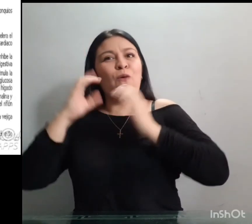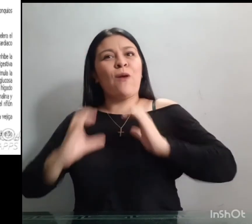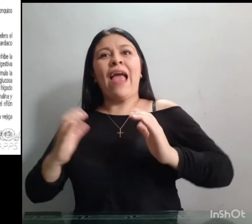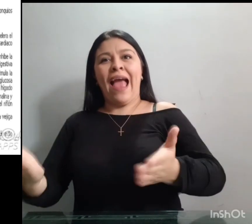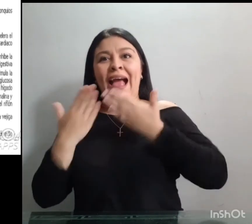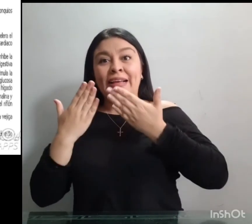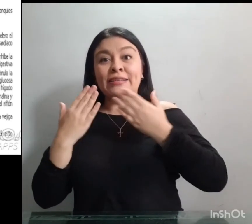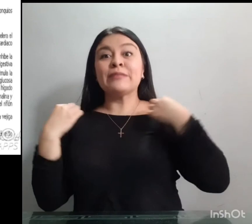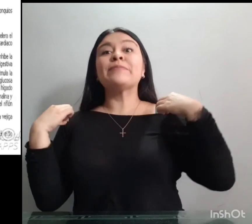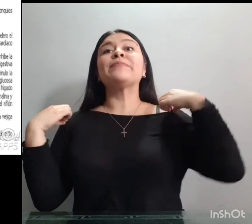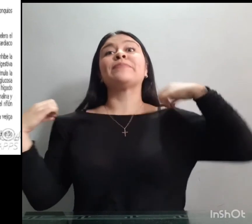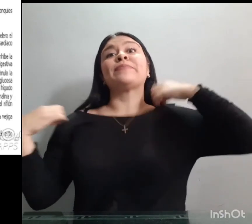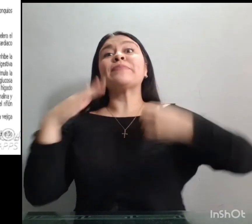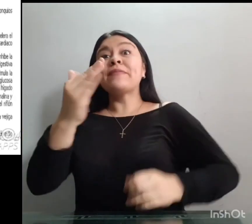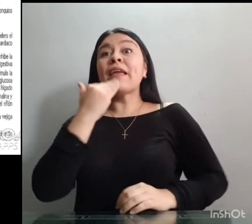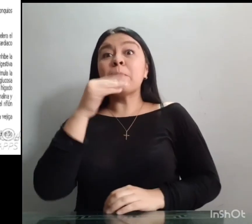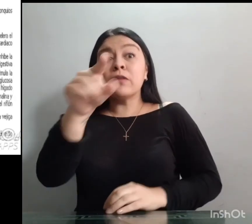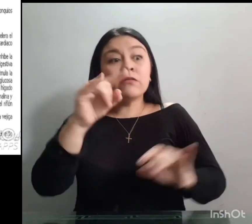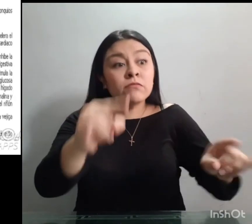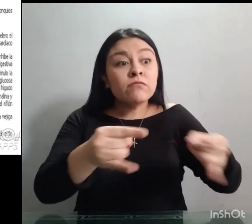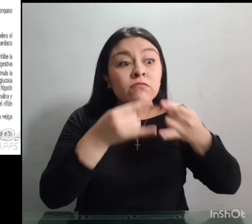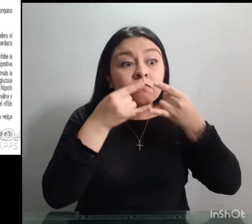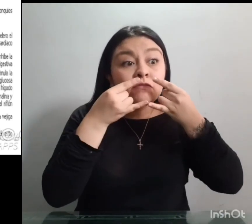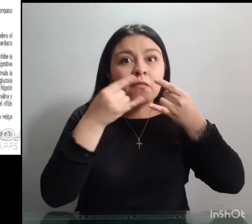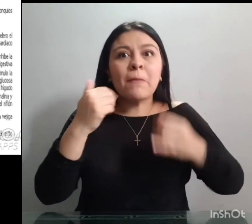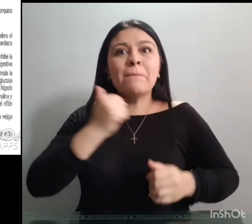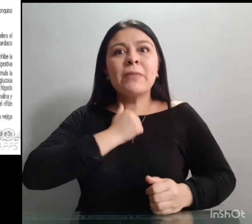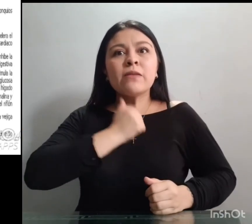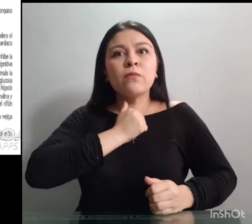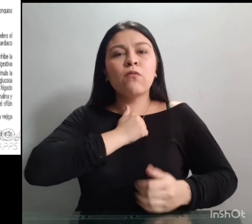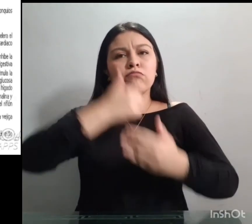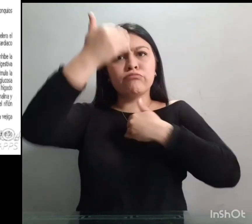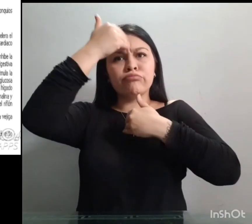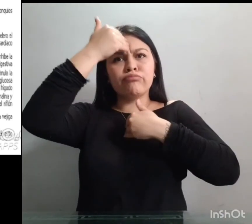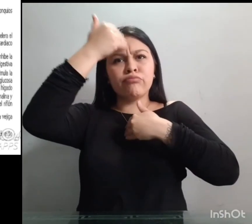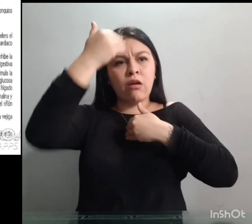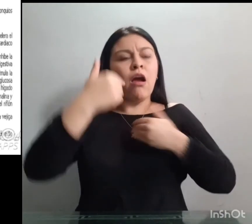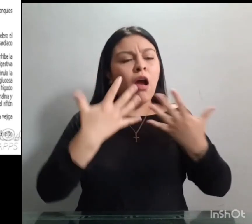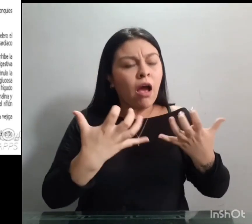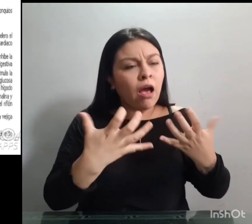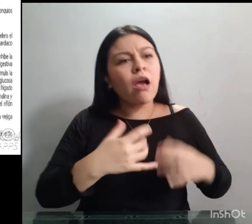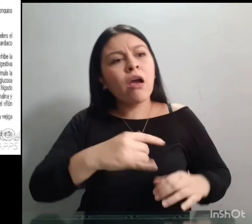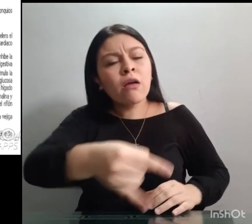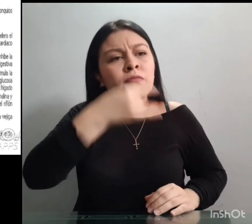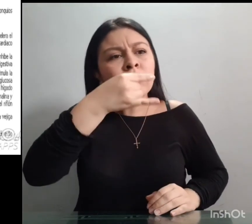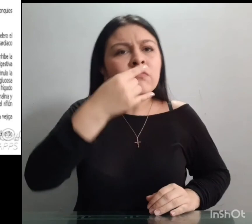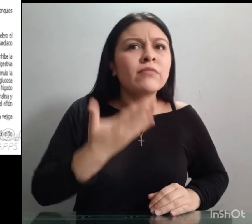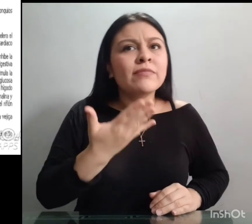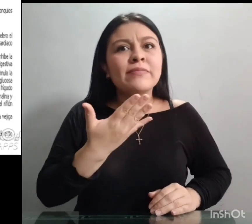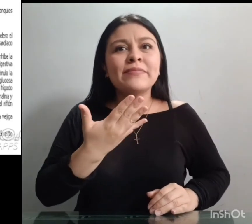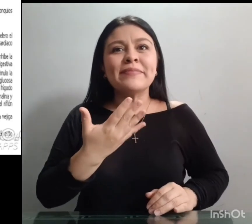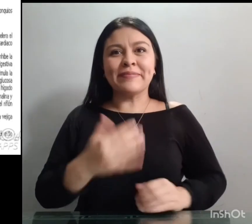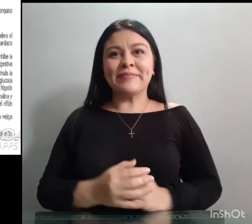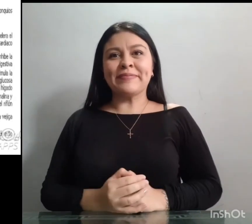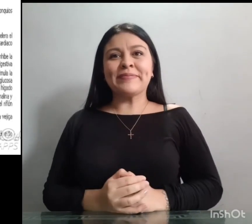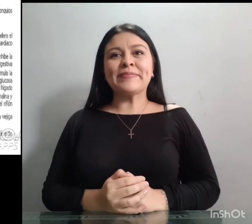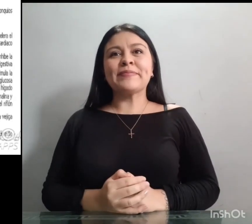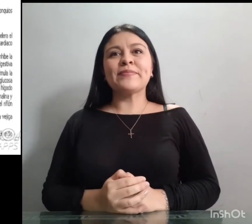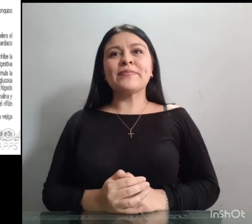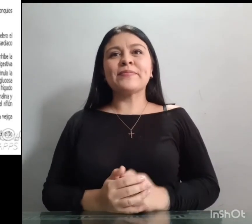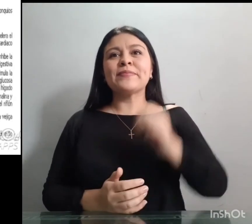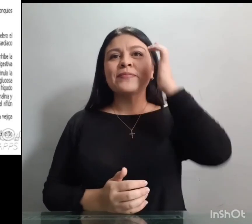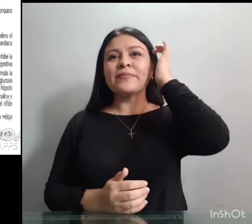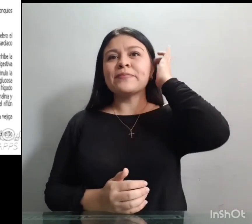estamos oliendo, eso es voluntario. ¿Qué pasa aquí? ¿Quién realiza